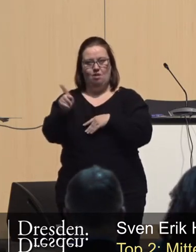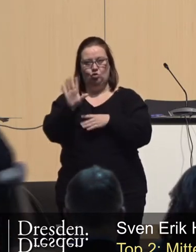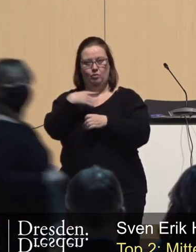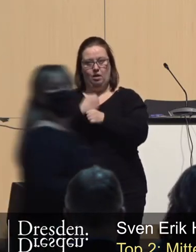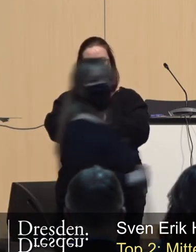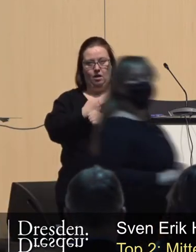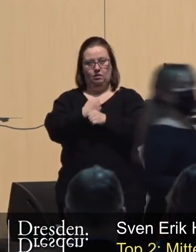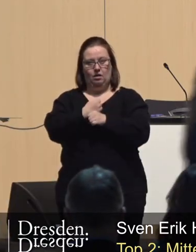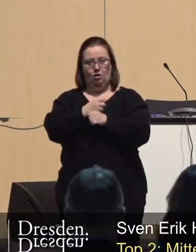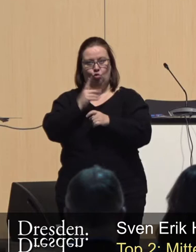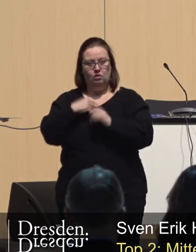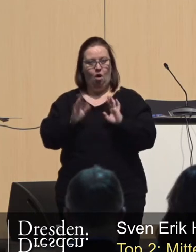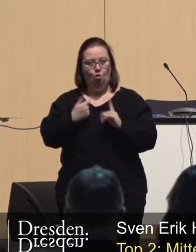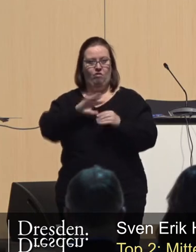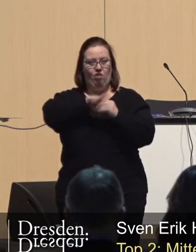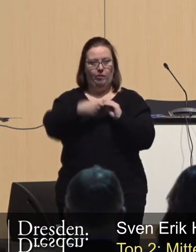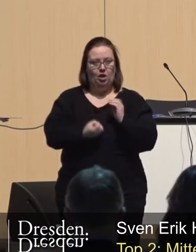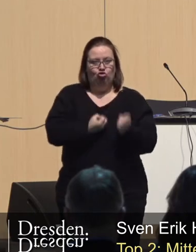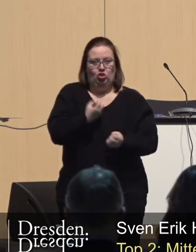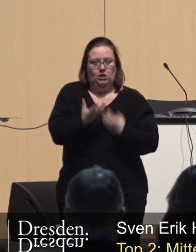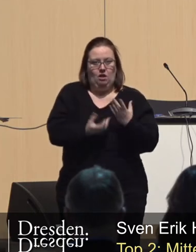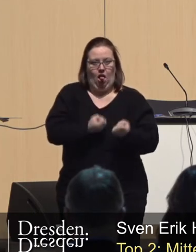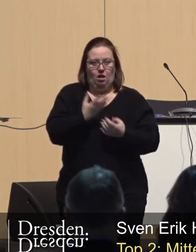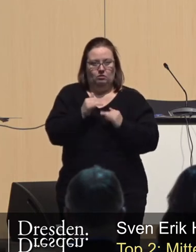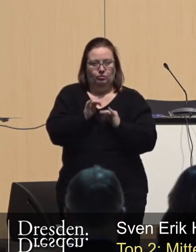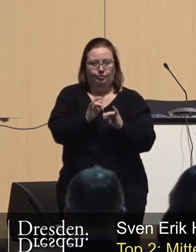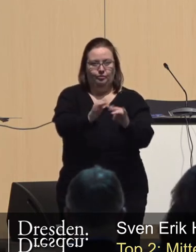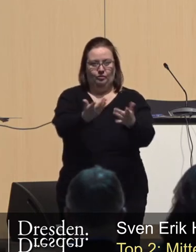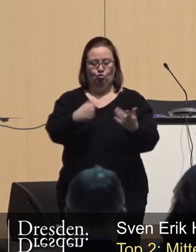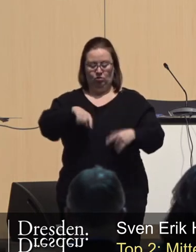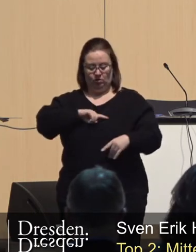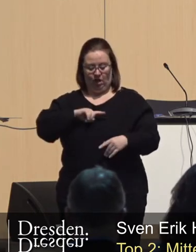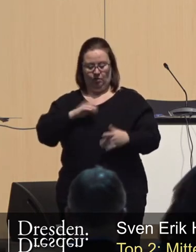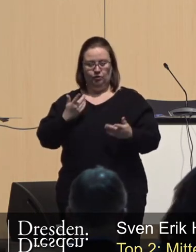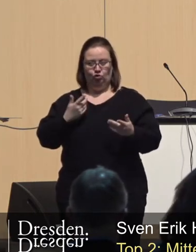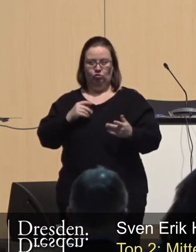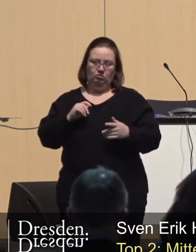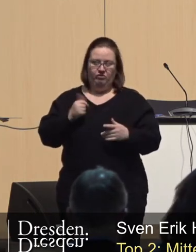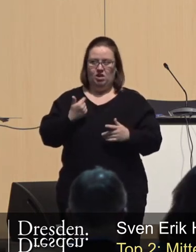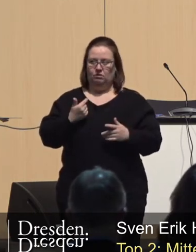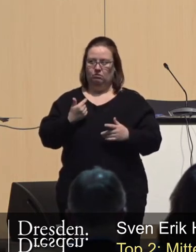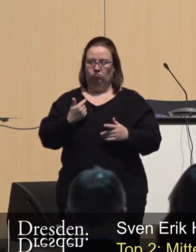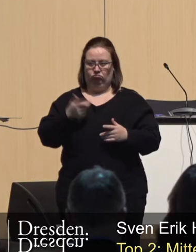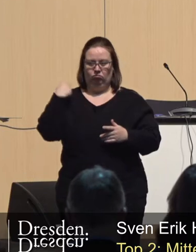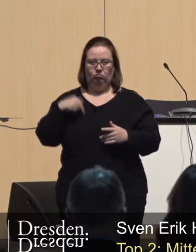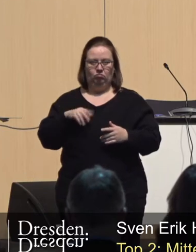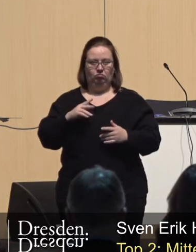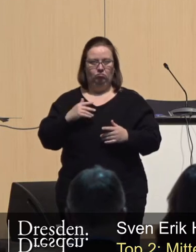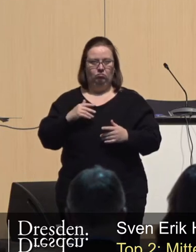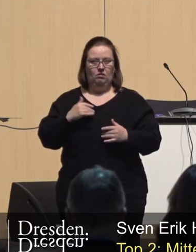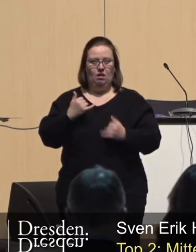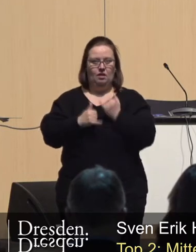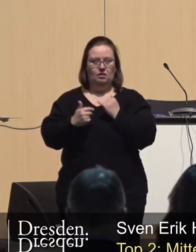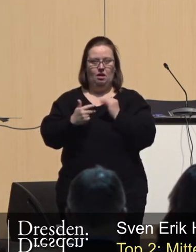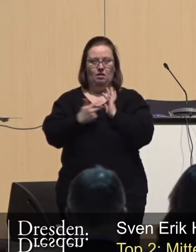und den Schicksalen, die das in den Familien faktisch verursacht, dass wir schon fast das ganze Dreivierteljahr